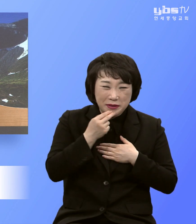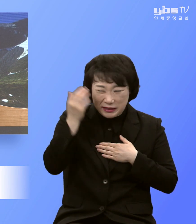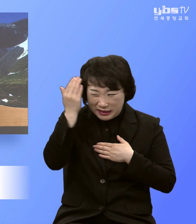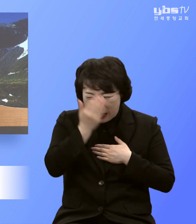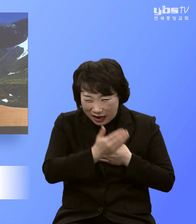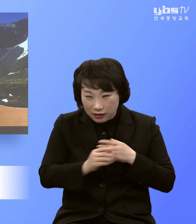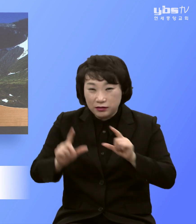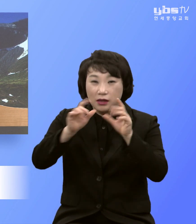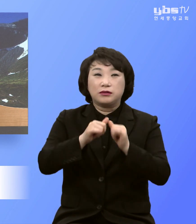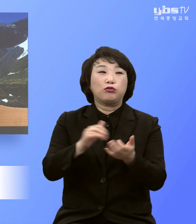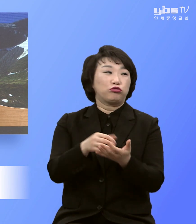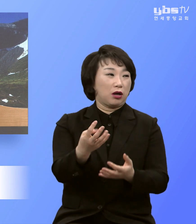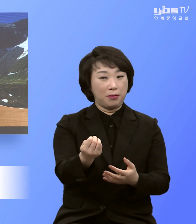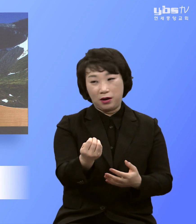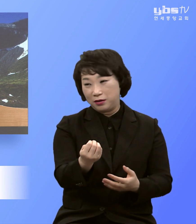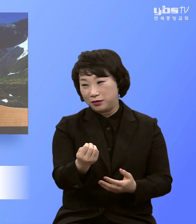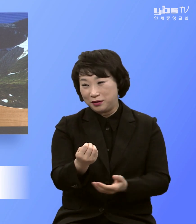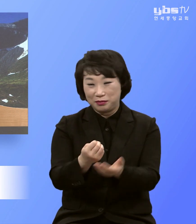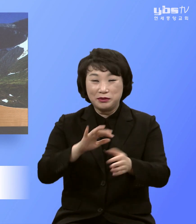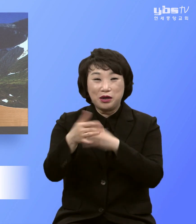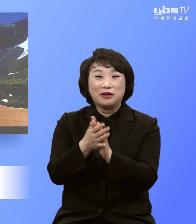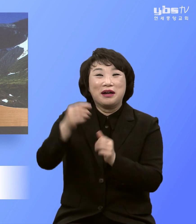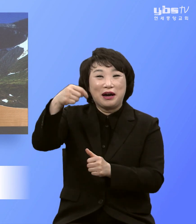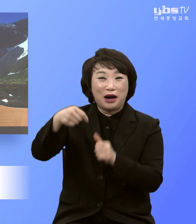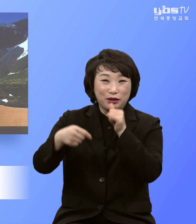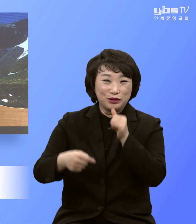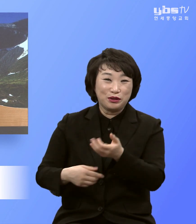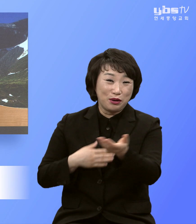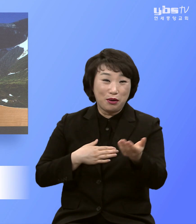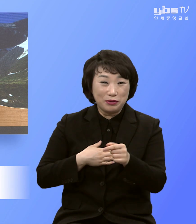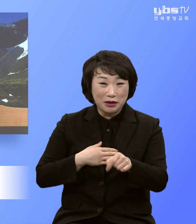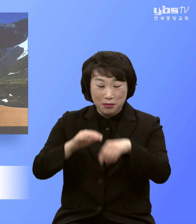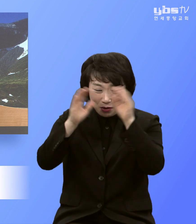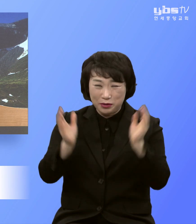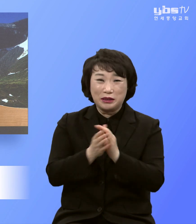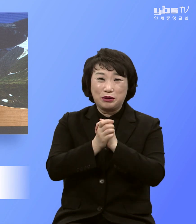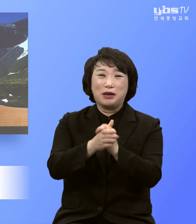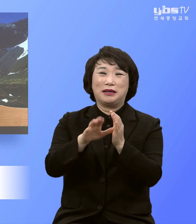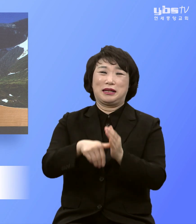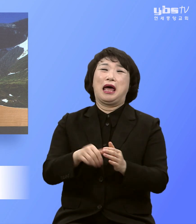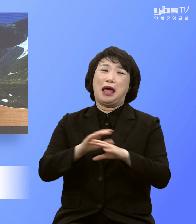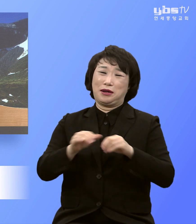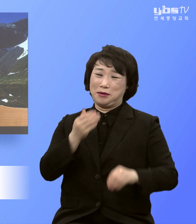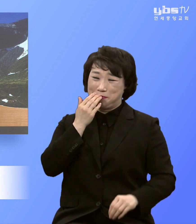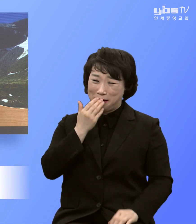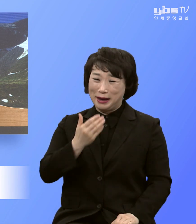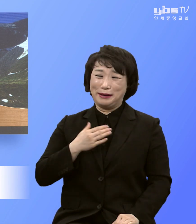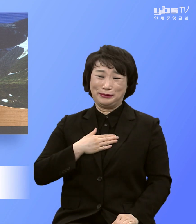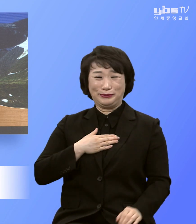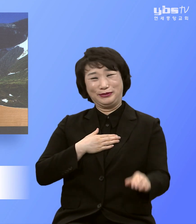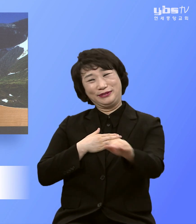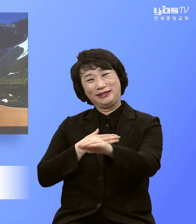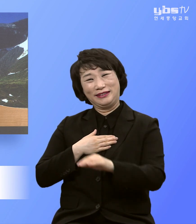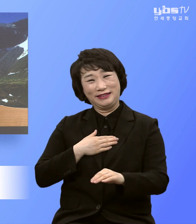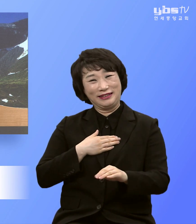얼마나 있거든요. 이건 성경이 가르쳐주고 있는, 이거 다 기도로만 해결할 수 있는 것입니다.